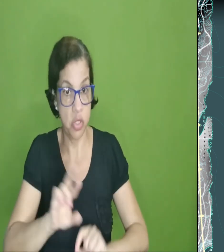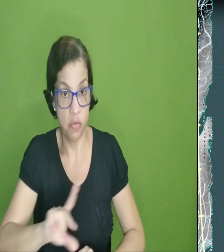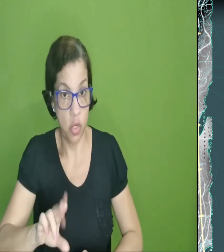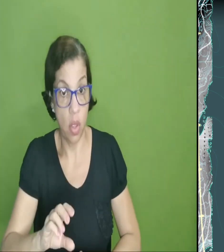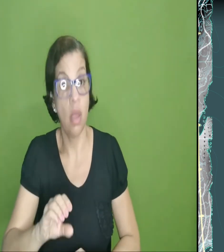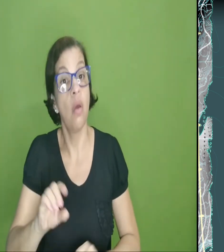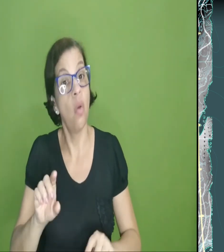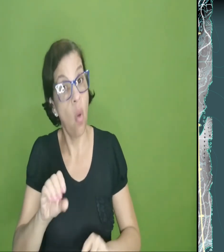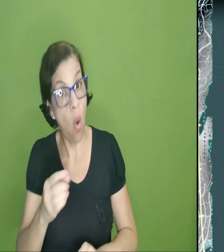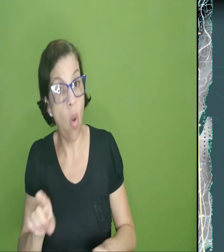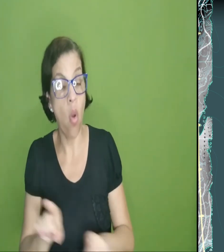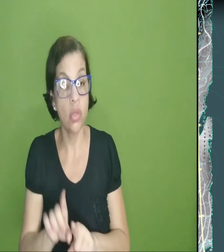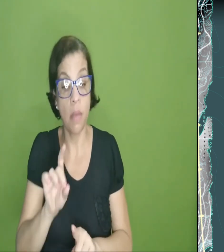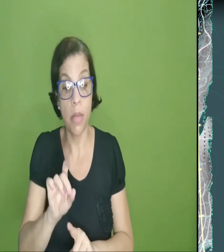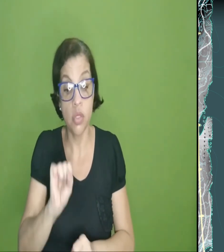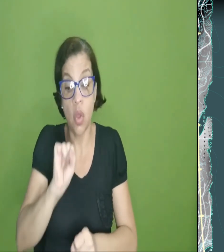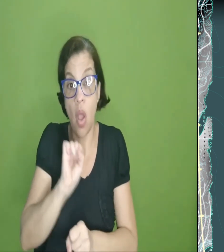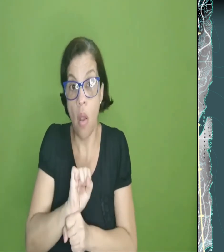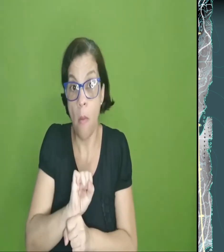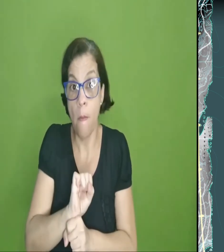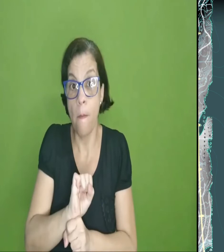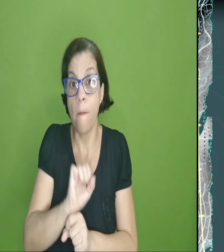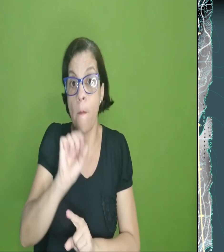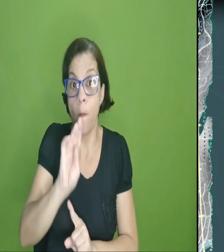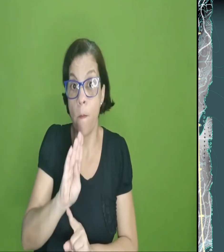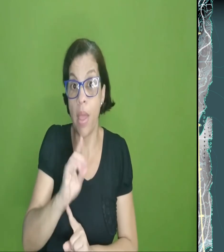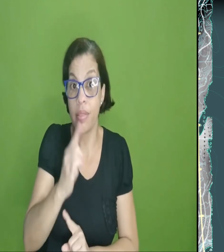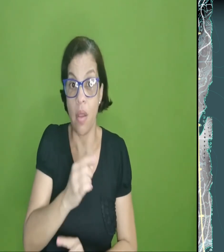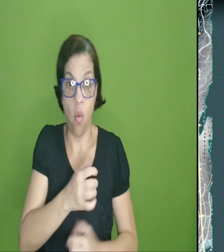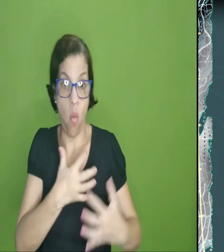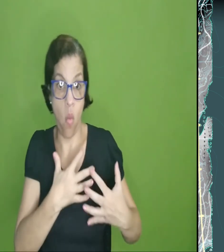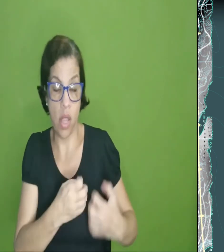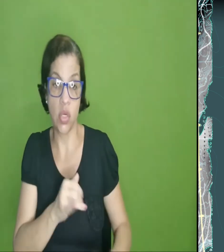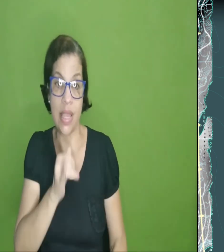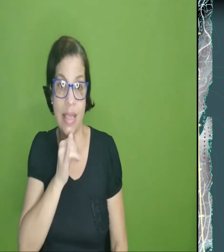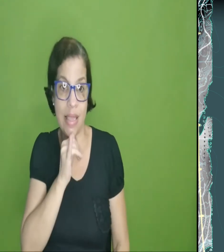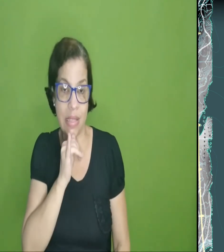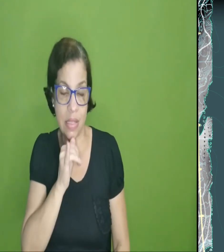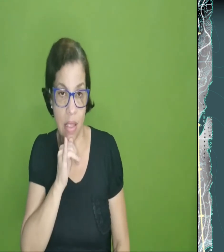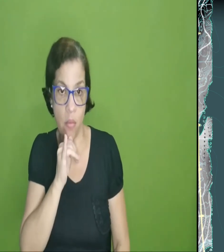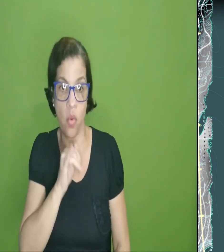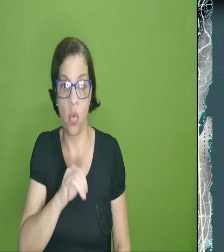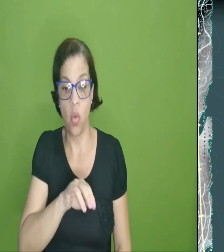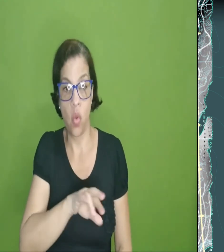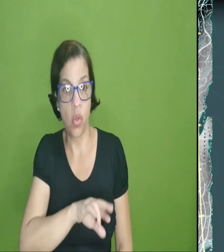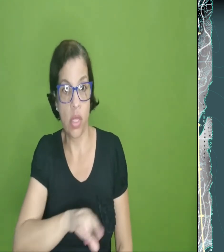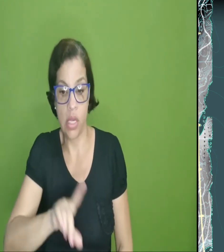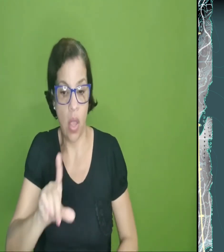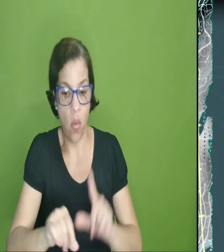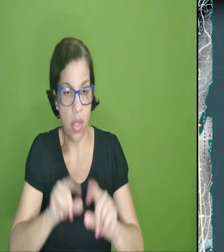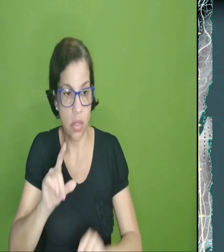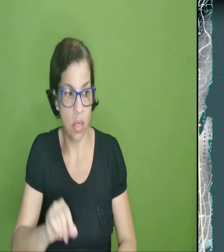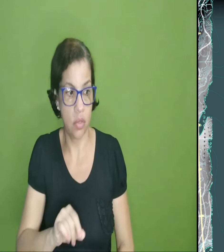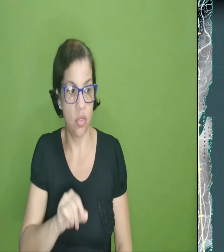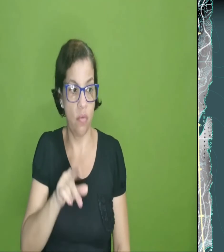bloquear apenas o beta-1 cardíaco. São exemplos de beta-bloqueadores não seletivos, o propranolol,